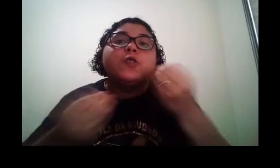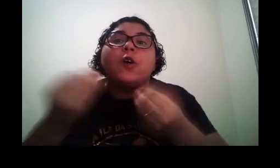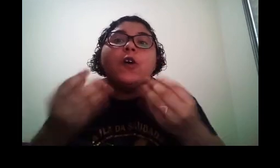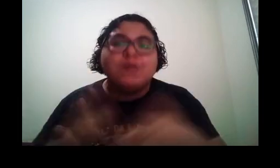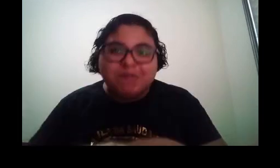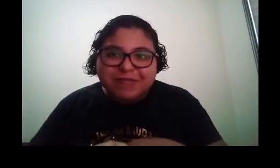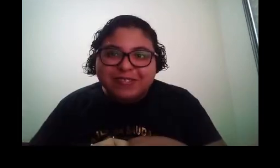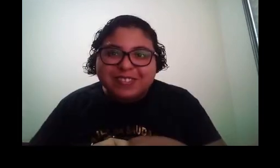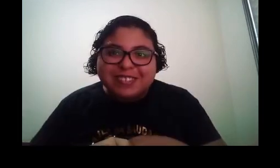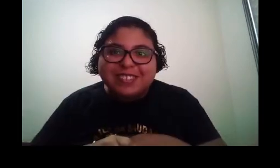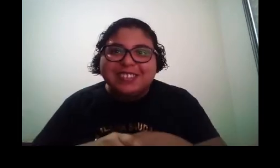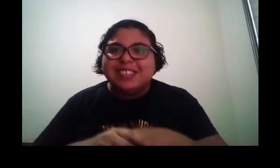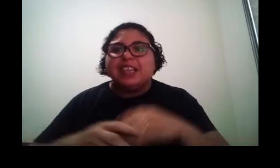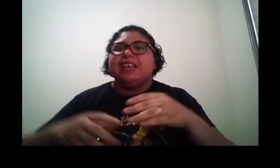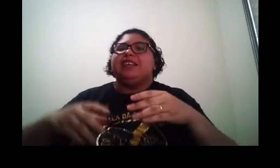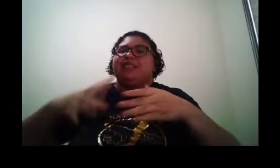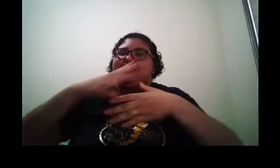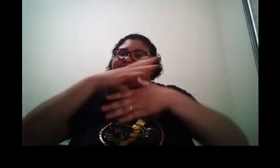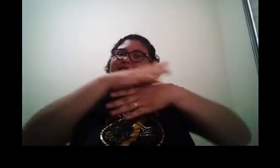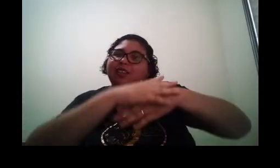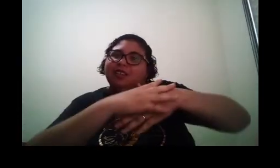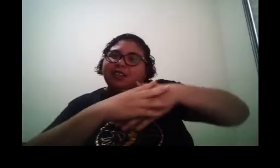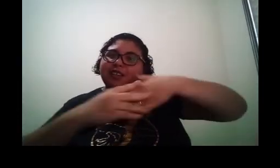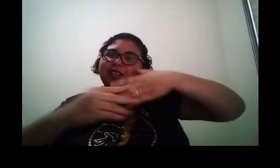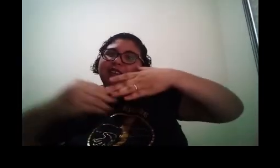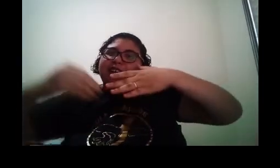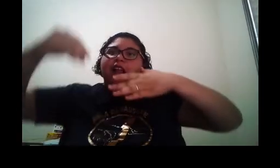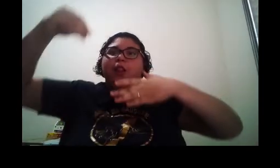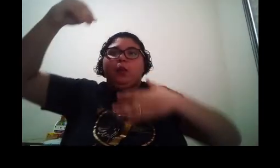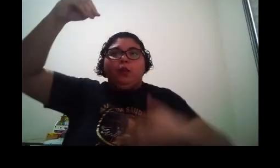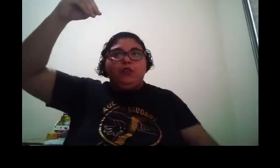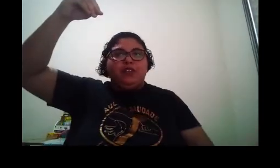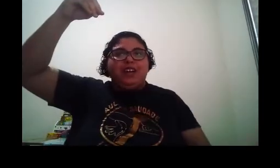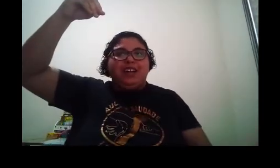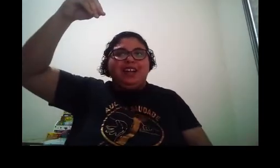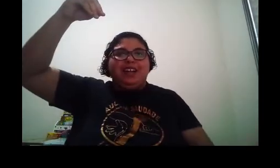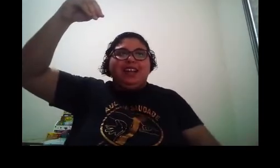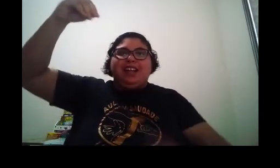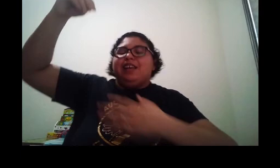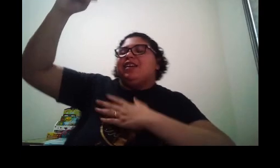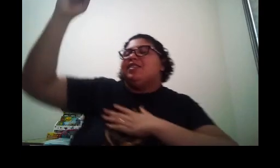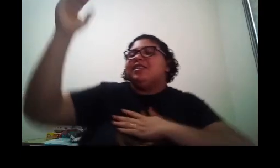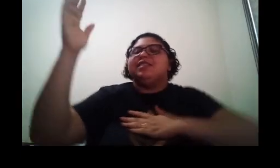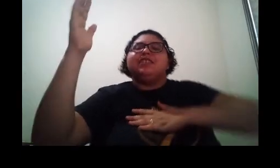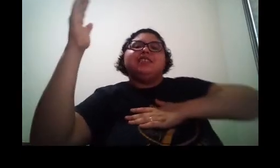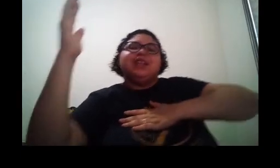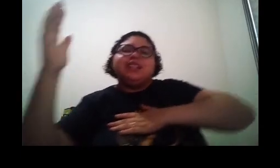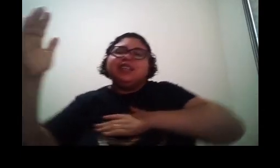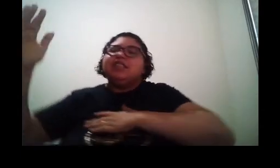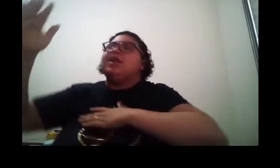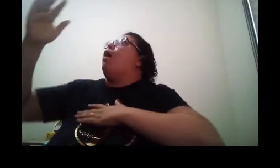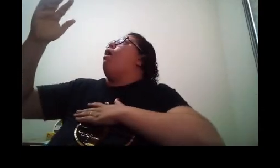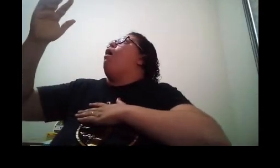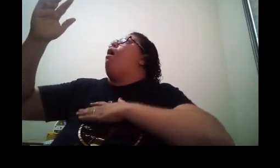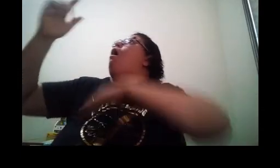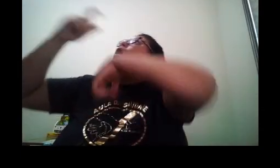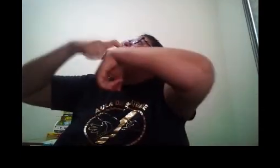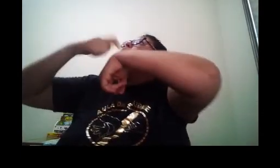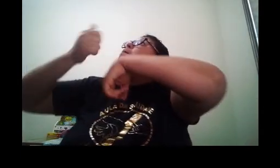ela perde o quê? A luva. Olha que interessante, ela tá ali no baile, vê que dá o horário da meia-noite e ela sai correndo e